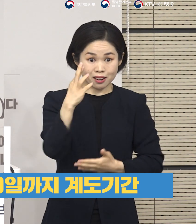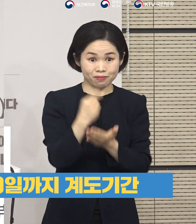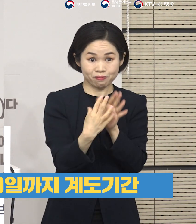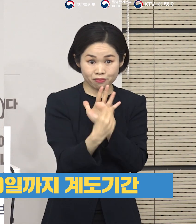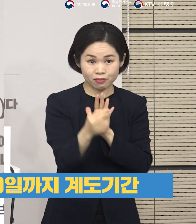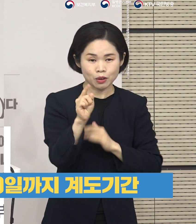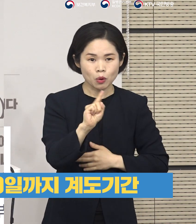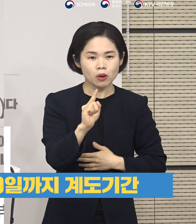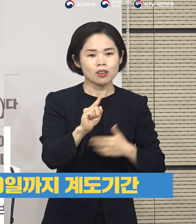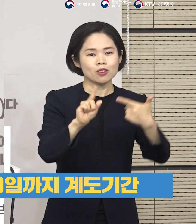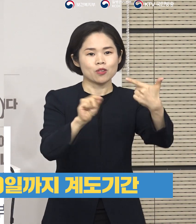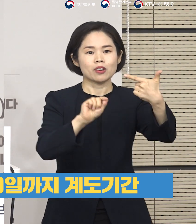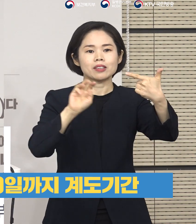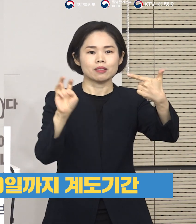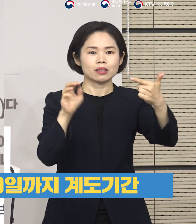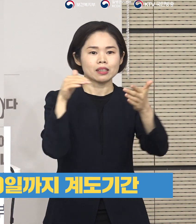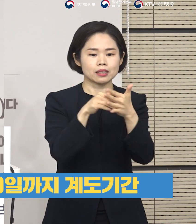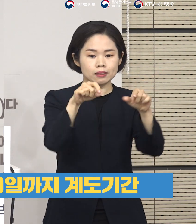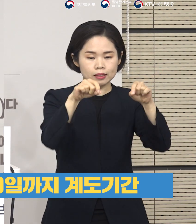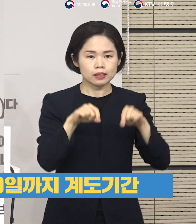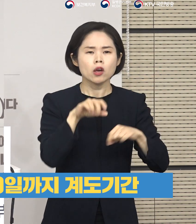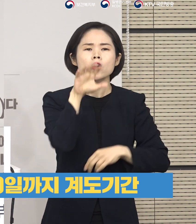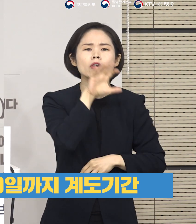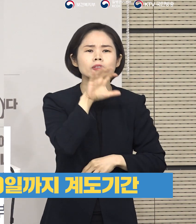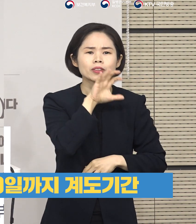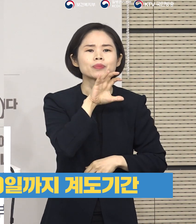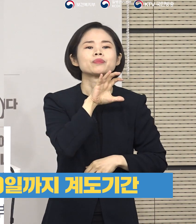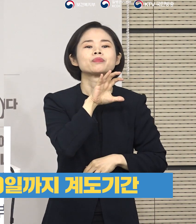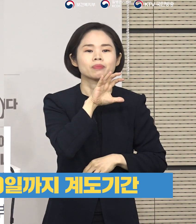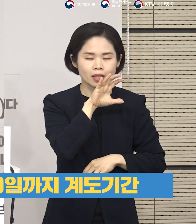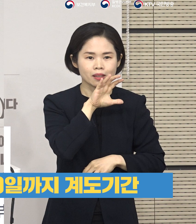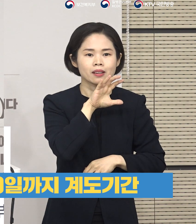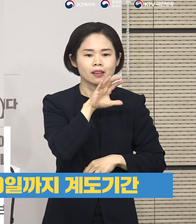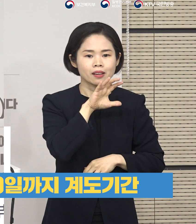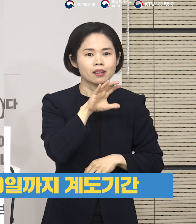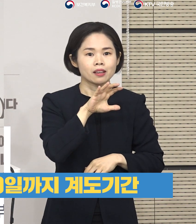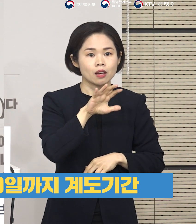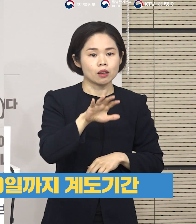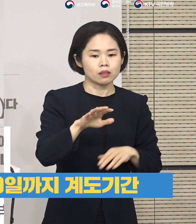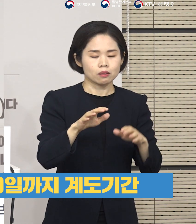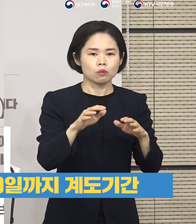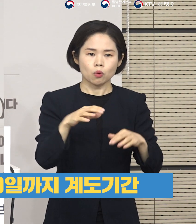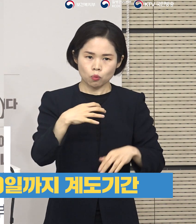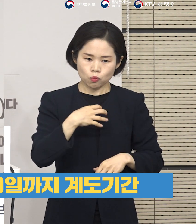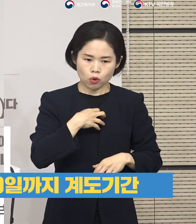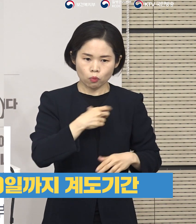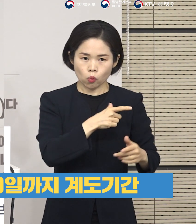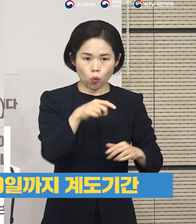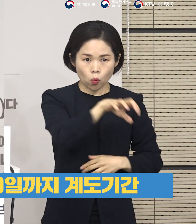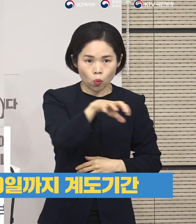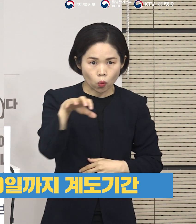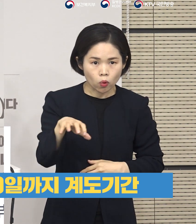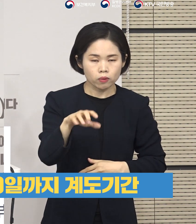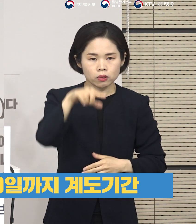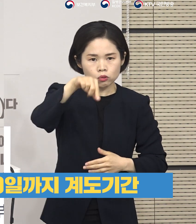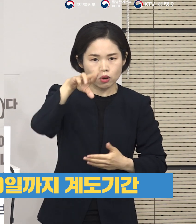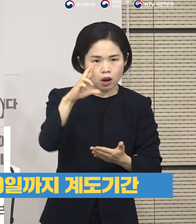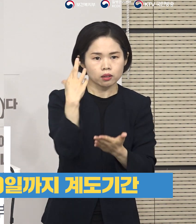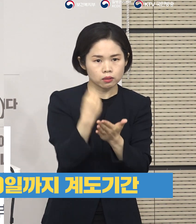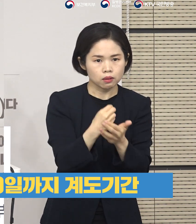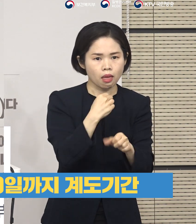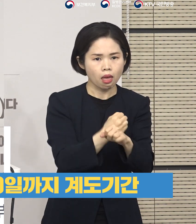정부는 6월 30일까지 계도 기간을 두고 의무 적용 시설이 모두 전자출입